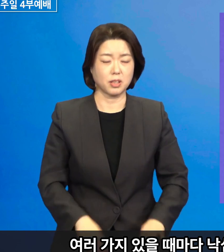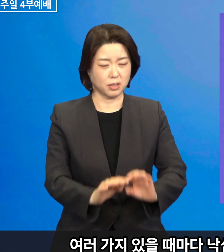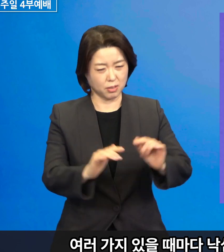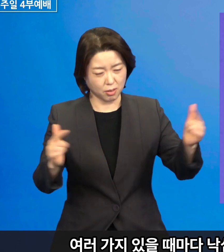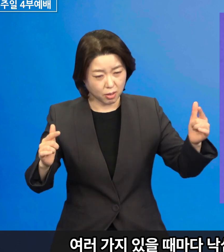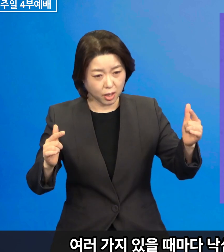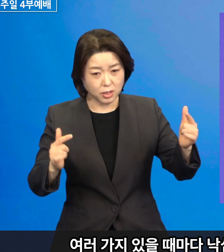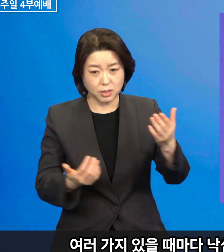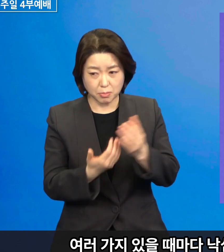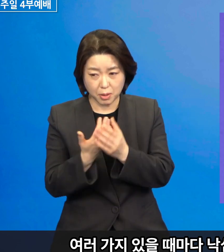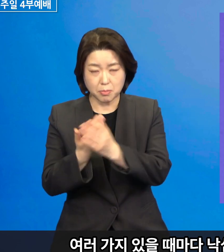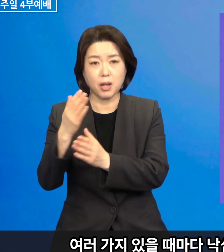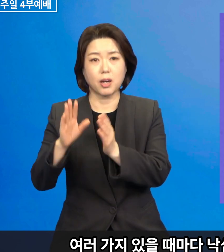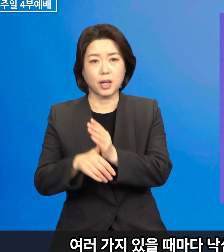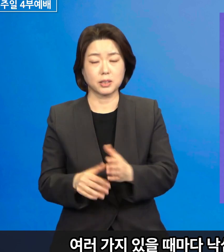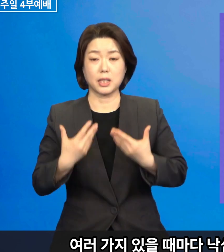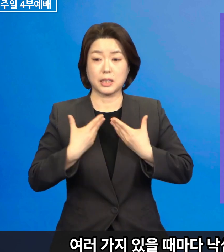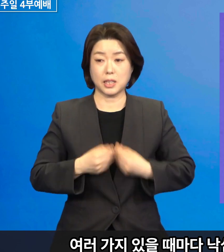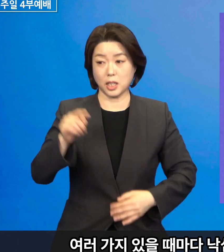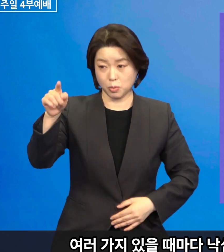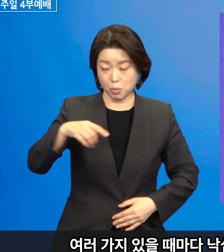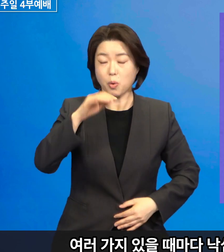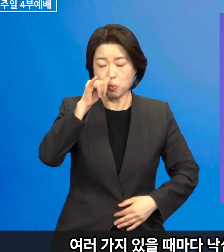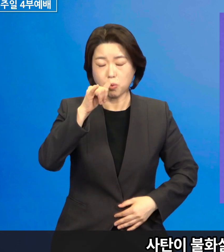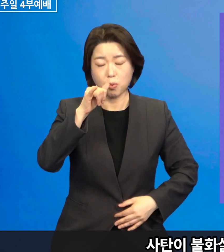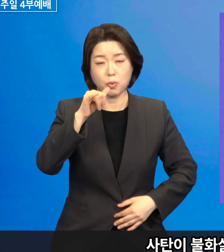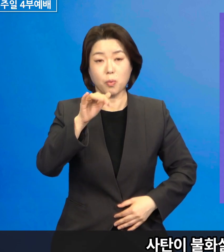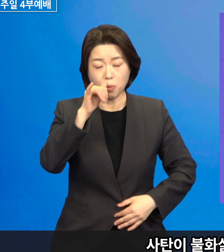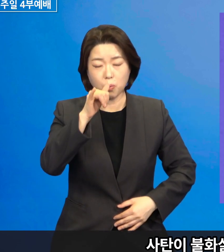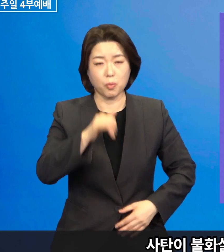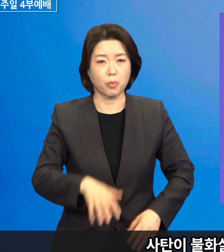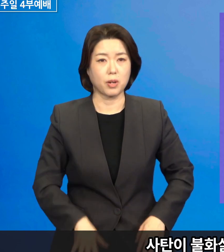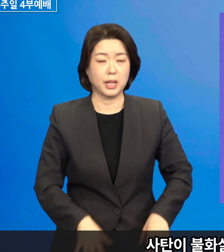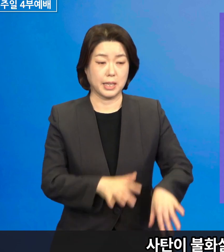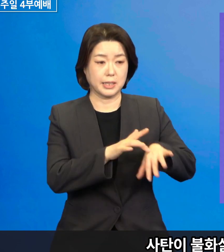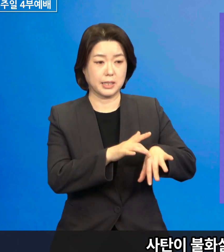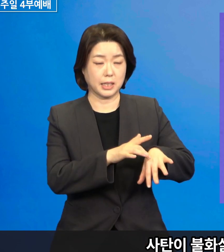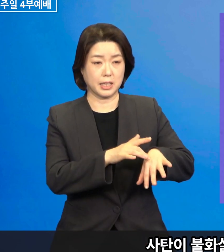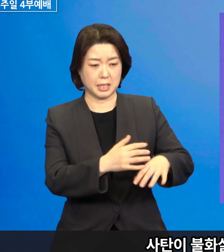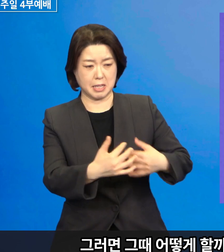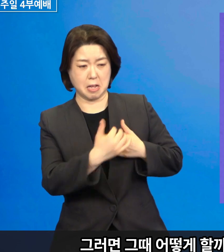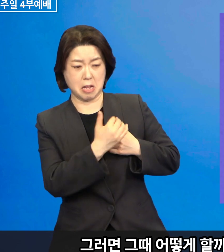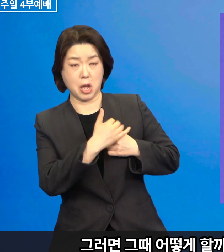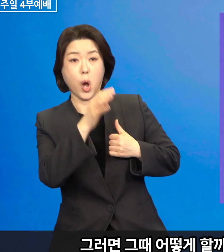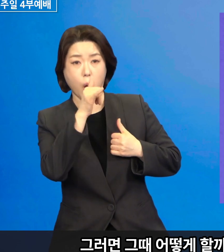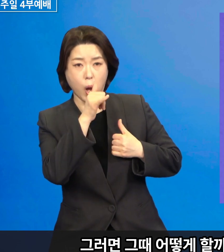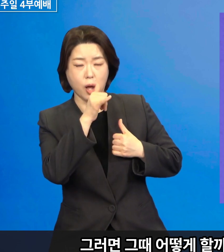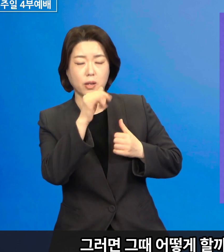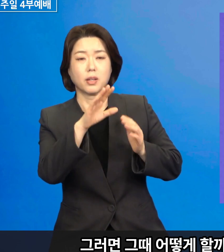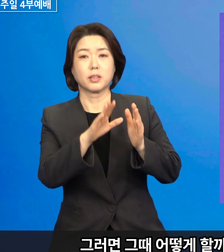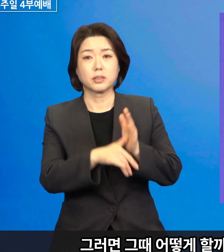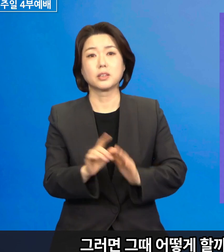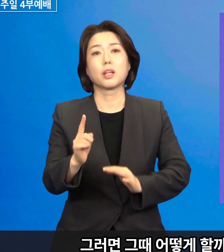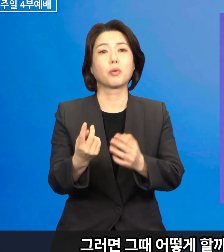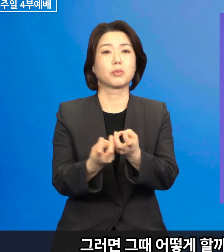있을 때마다 낙심이 올 때 있죠. 왜 없겠어요? 사탄이 불화살을 계속 쏘는데 그러면 그때 어떻게 할까요? 이 말씀을